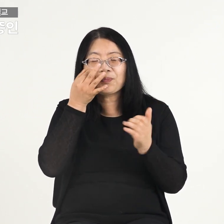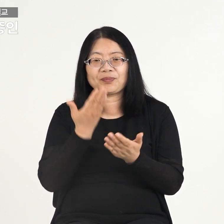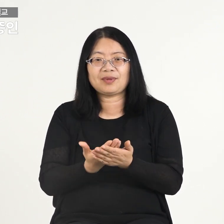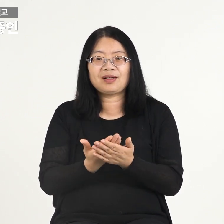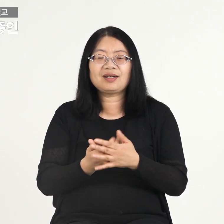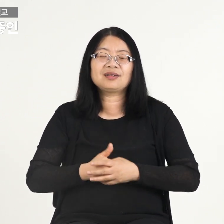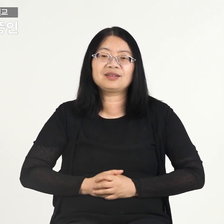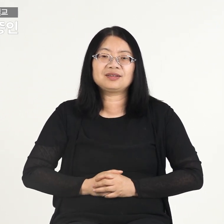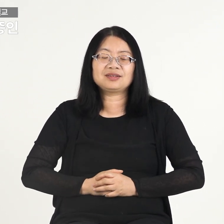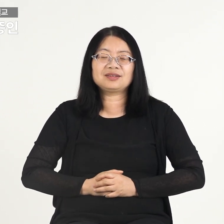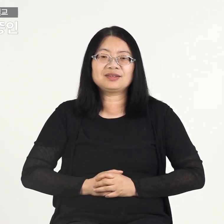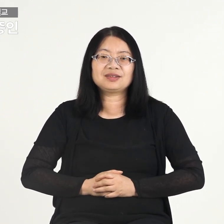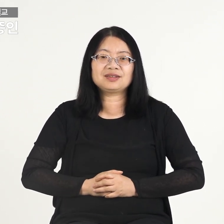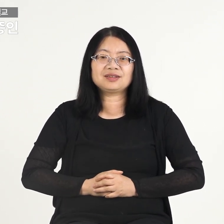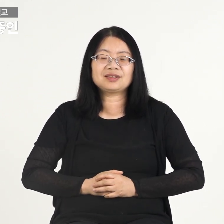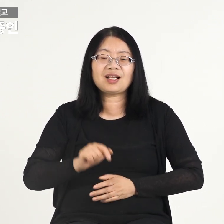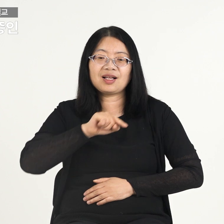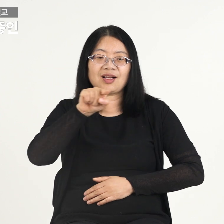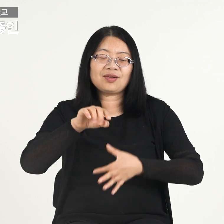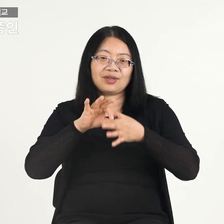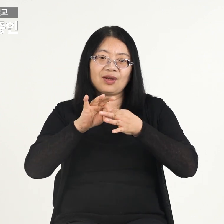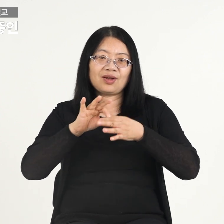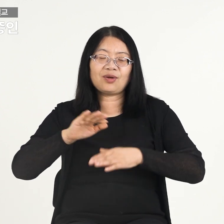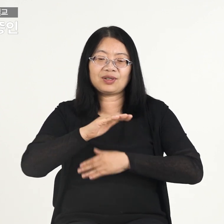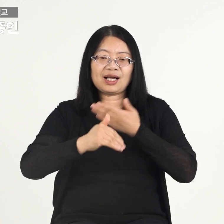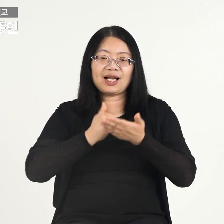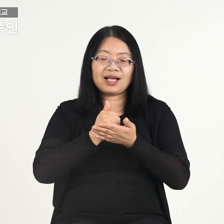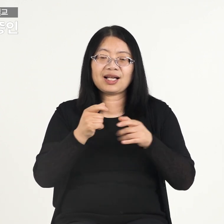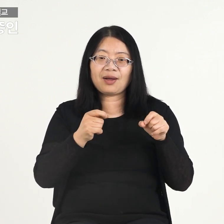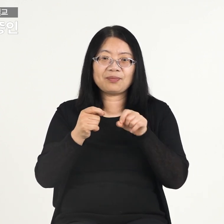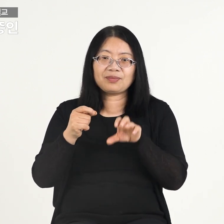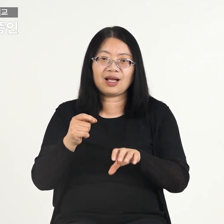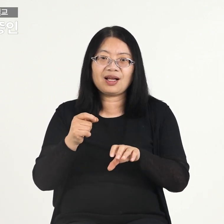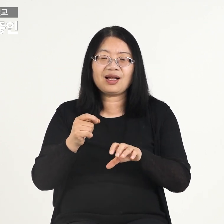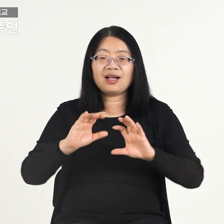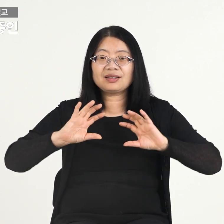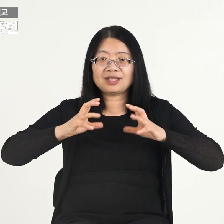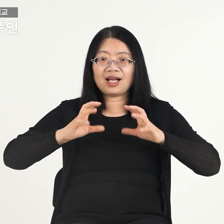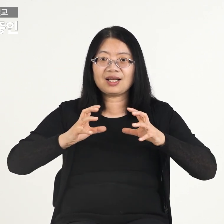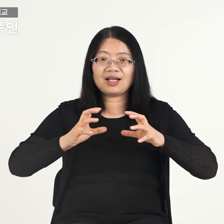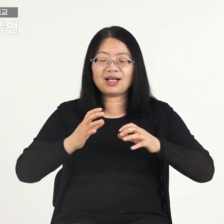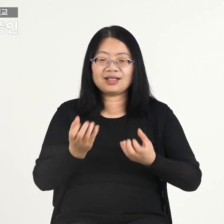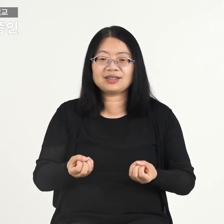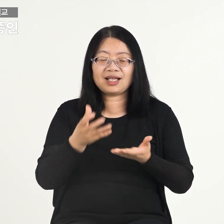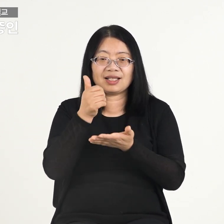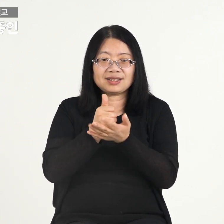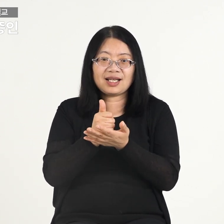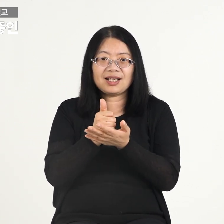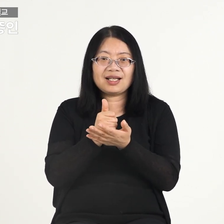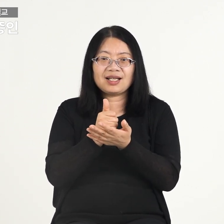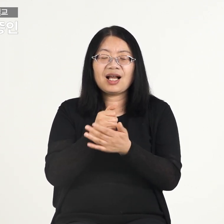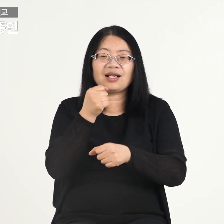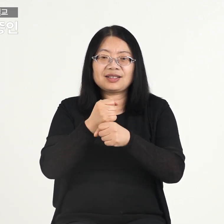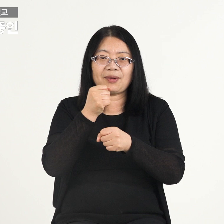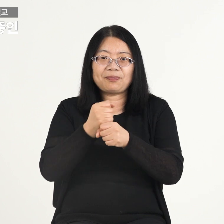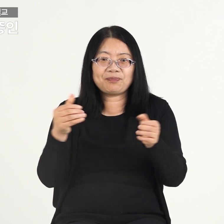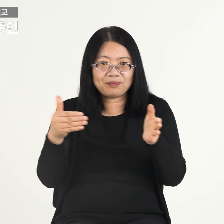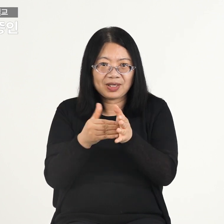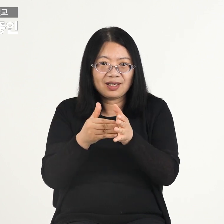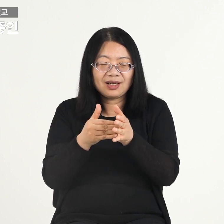10절을 보시면 그들로 우리 하나님 앞에서 나라와 제사장들을